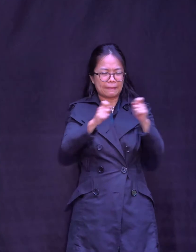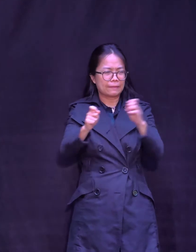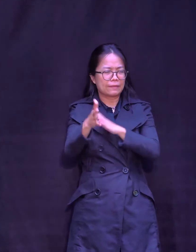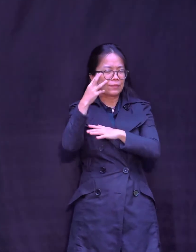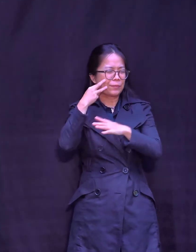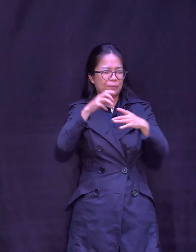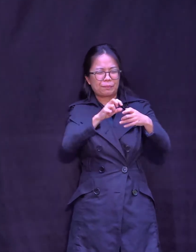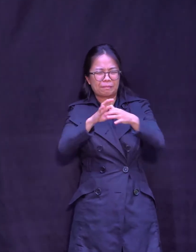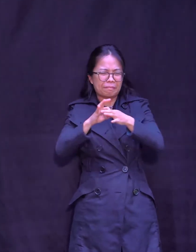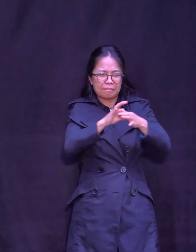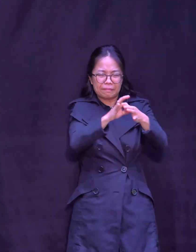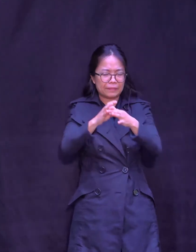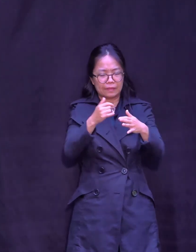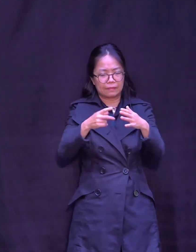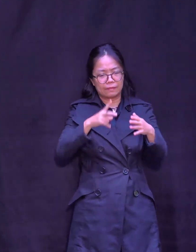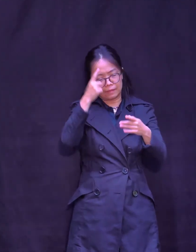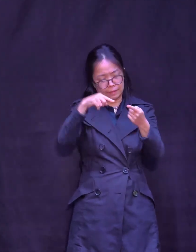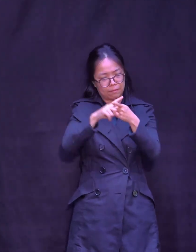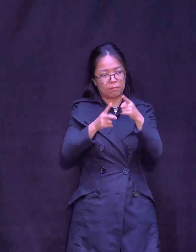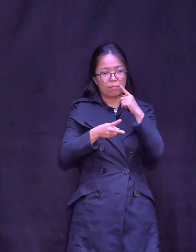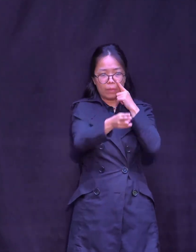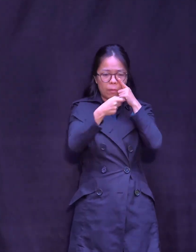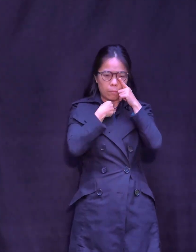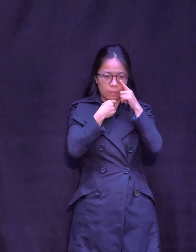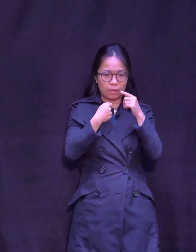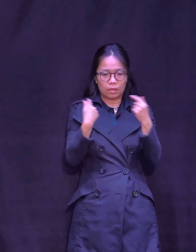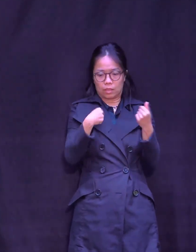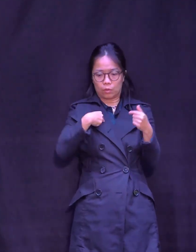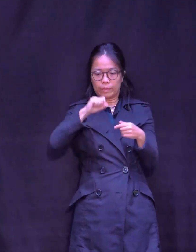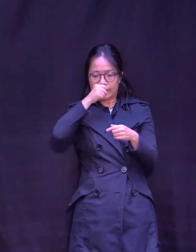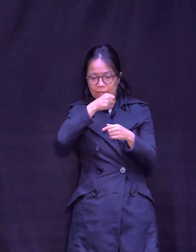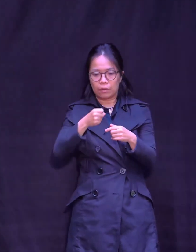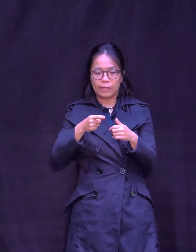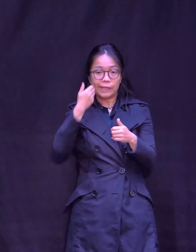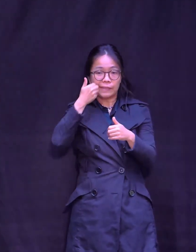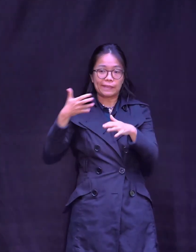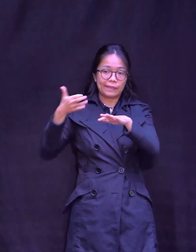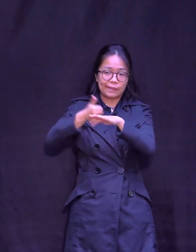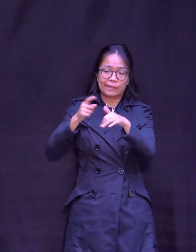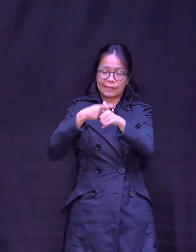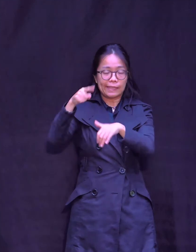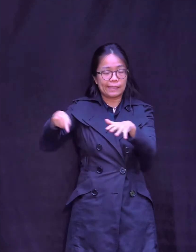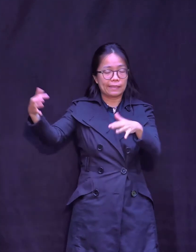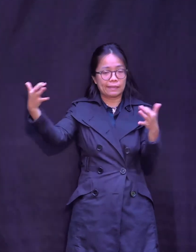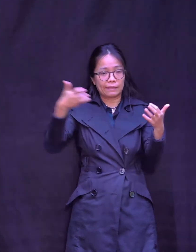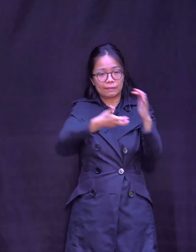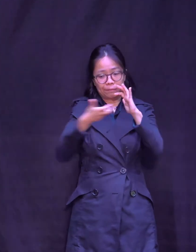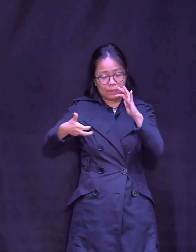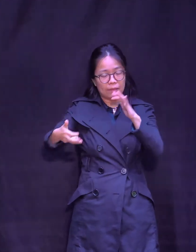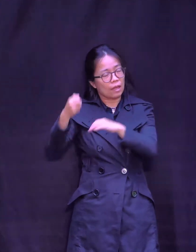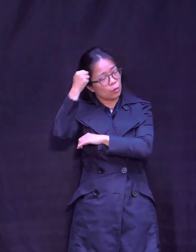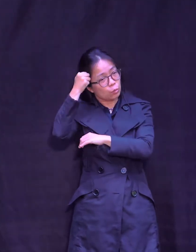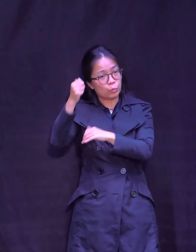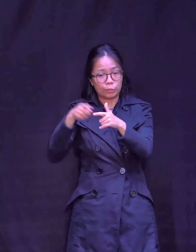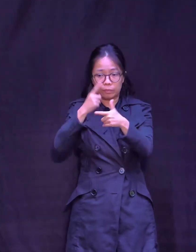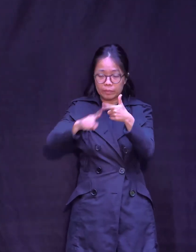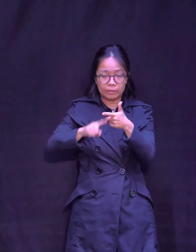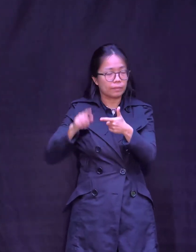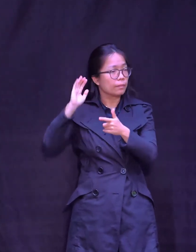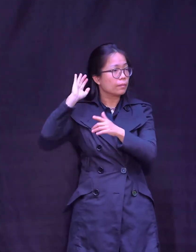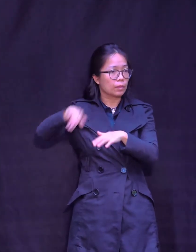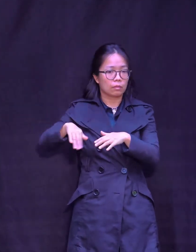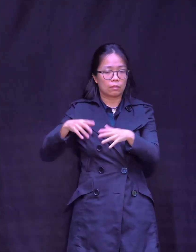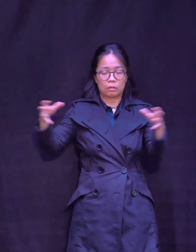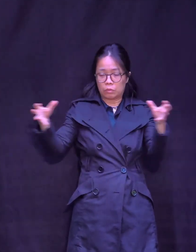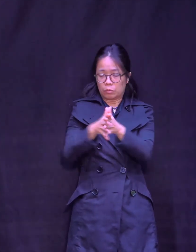程。像我在台湾，不分先来后到的2300万人，